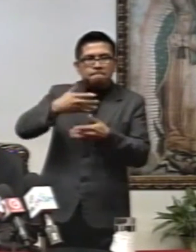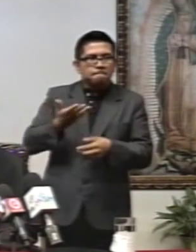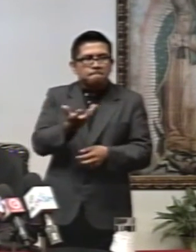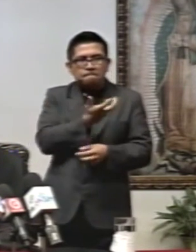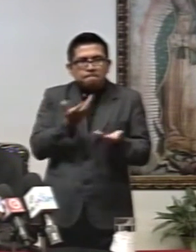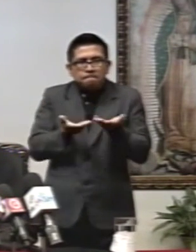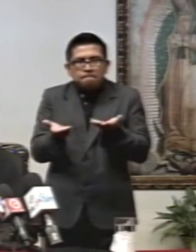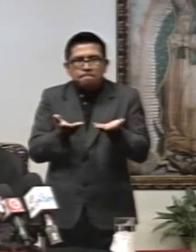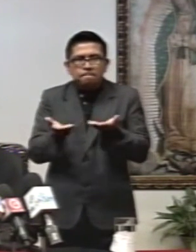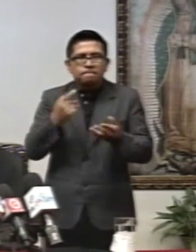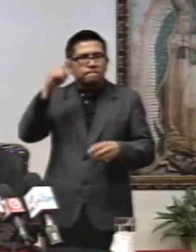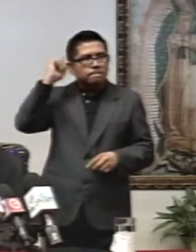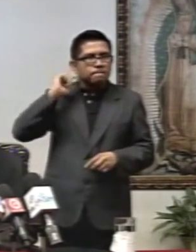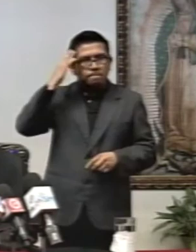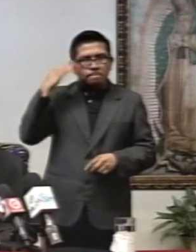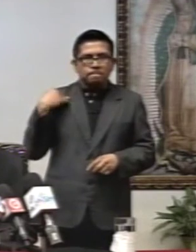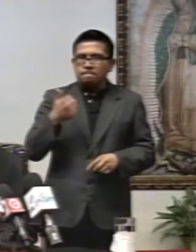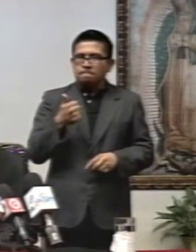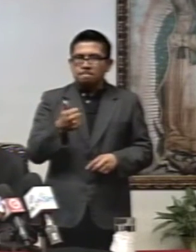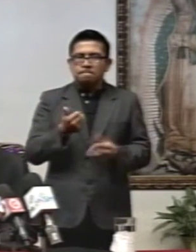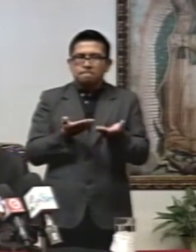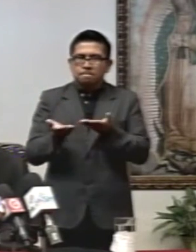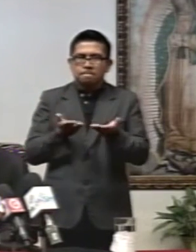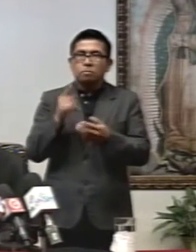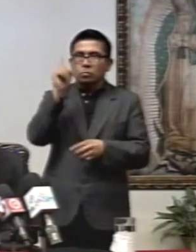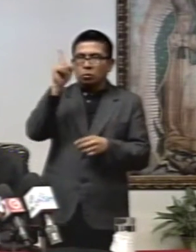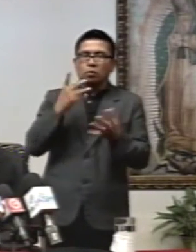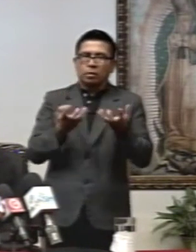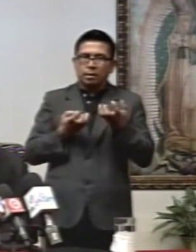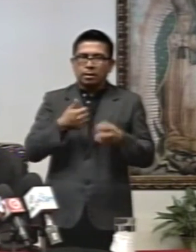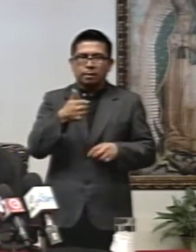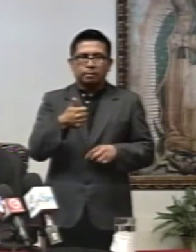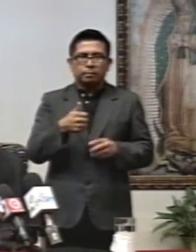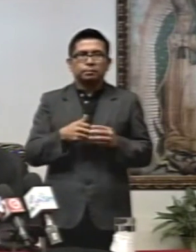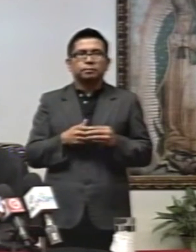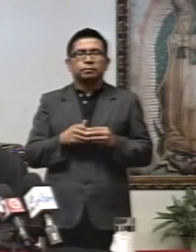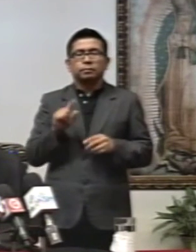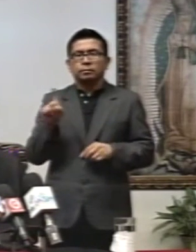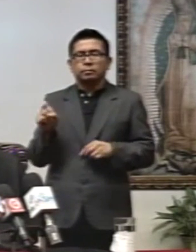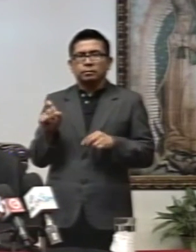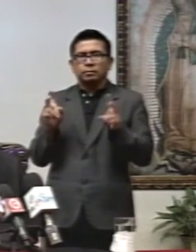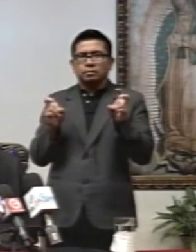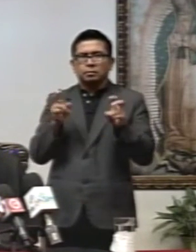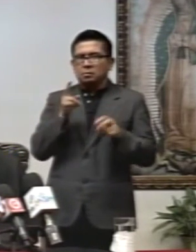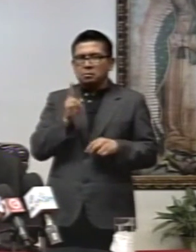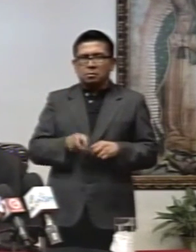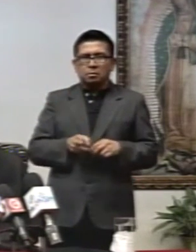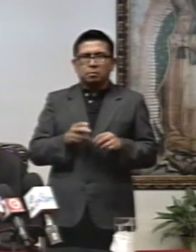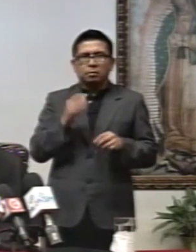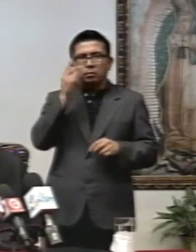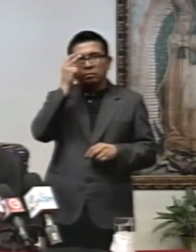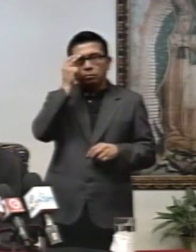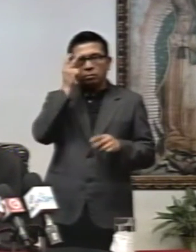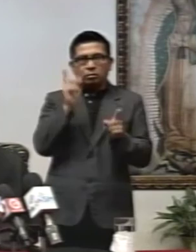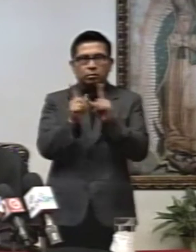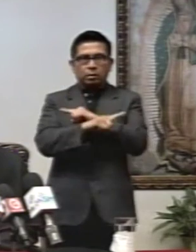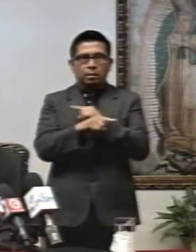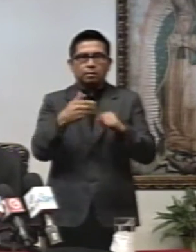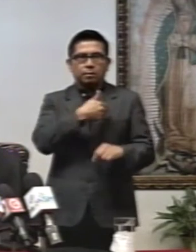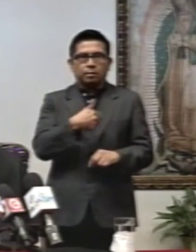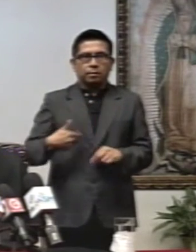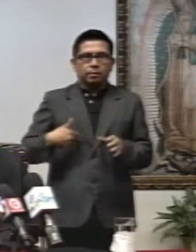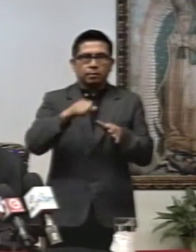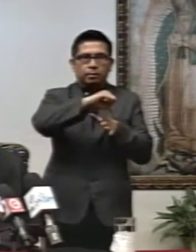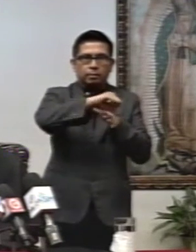todas estas personas que son buenas, y es lo que Dios quiere. Sobre siempre temas de agenda, el cambio de la presidencia en la